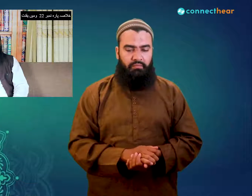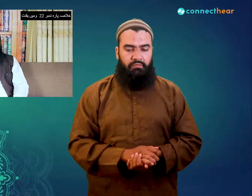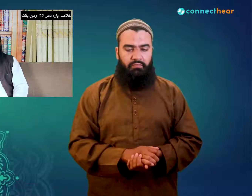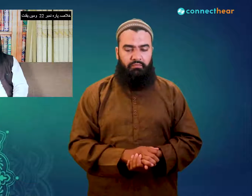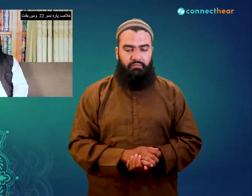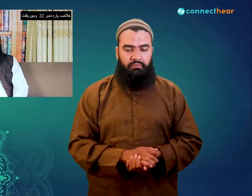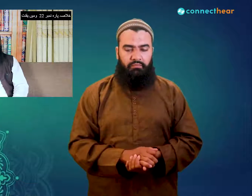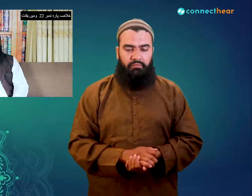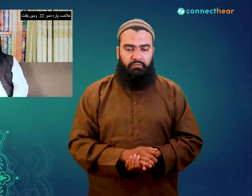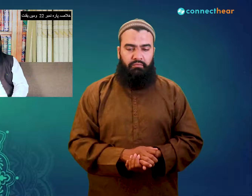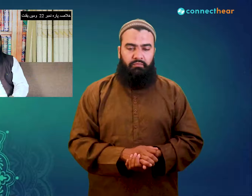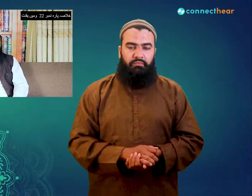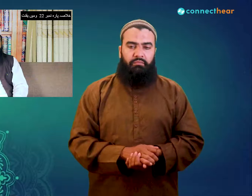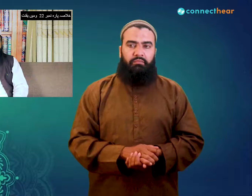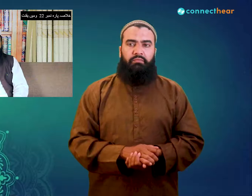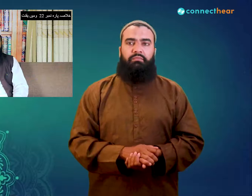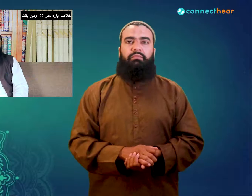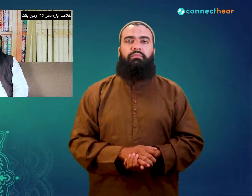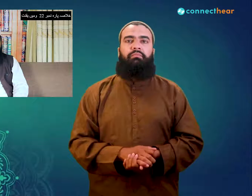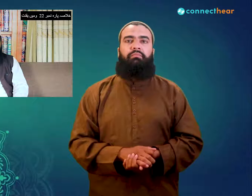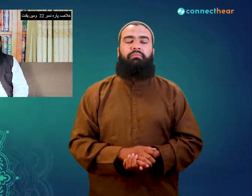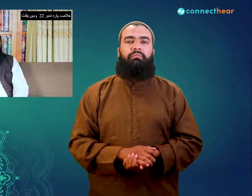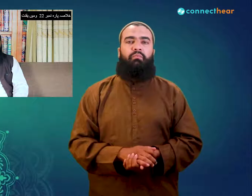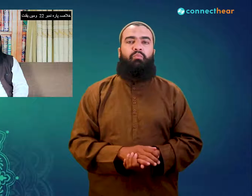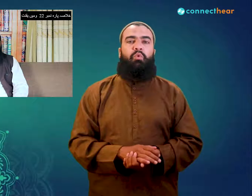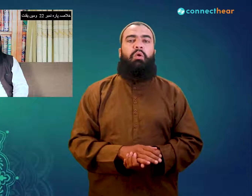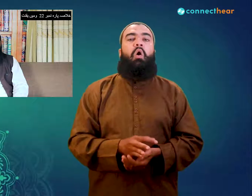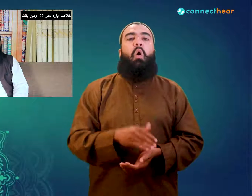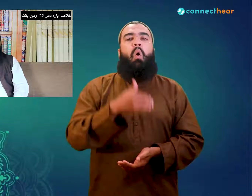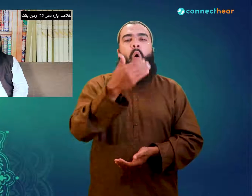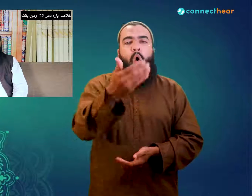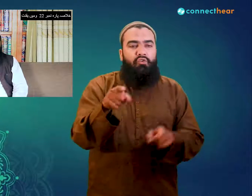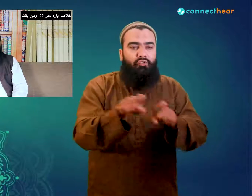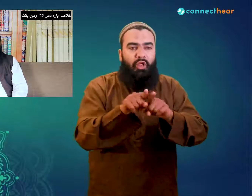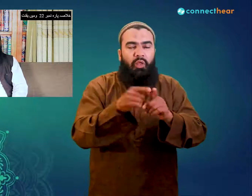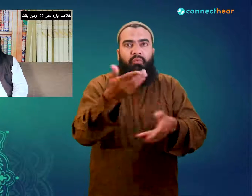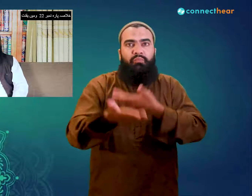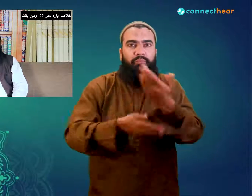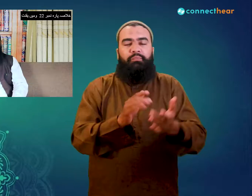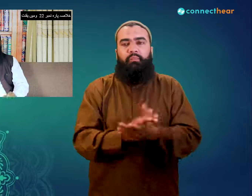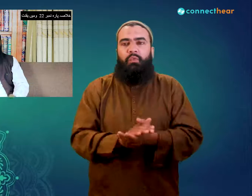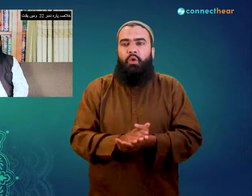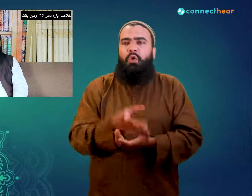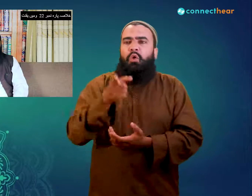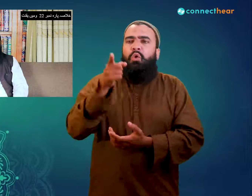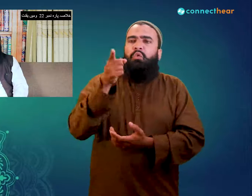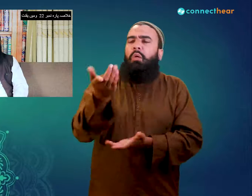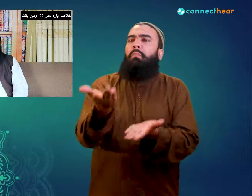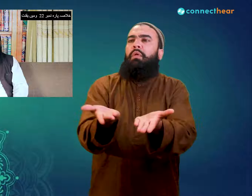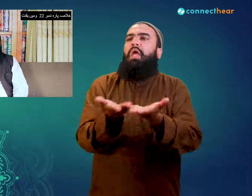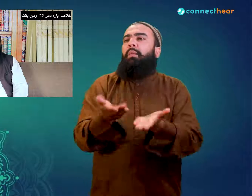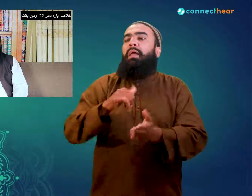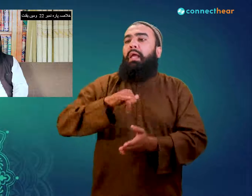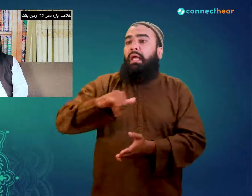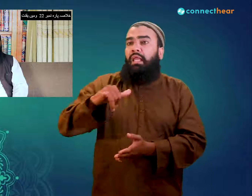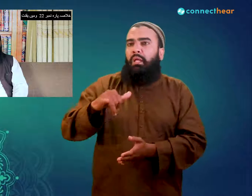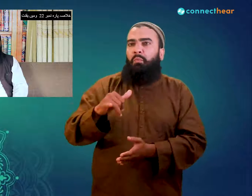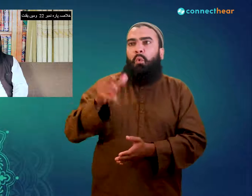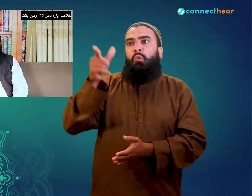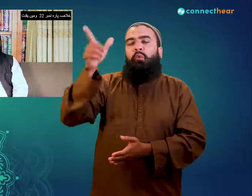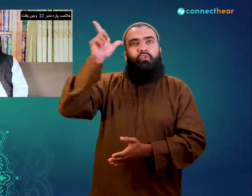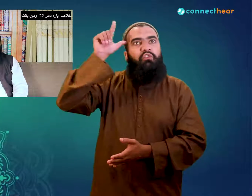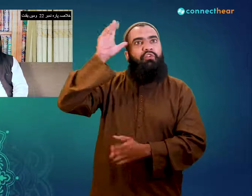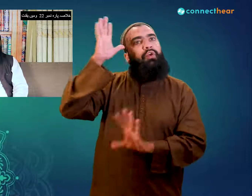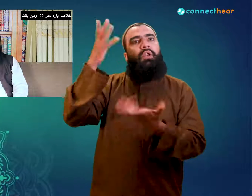یدریک لعل الساعۃ تکون قریبا، اور ہو سکتا ہے کہ تمہاری قیامت تمہارے قریب ہو، یعنی انسان کی جب